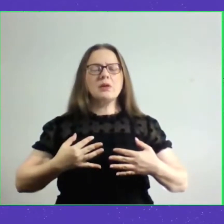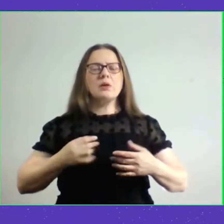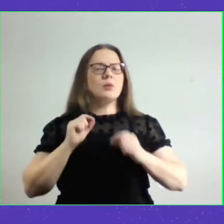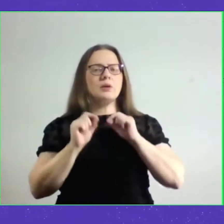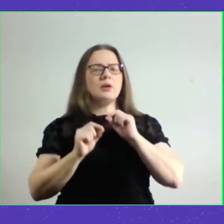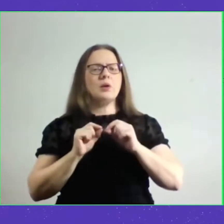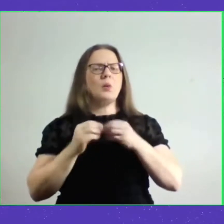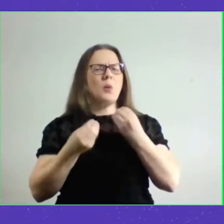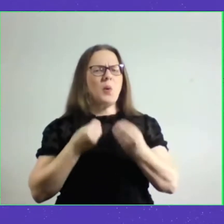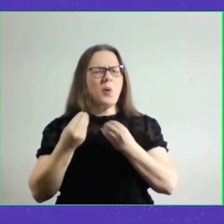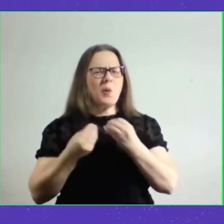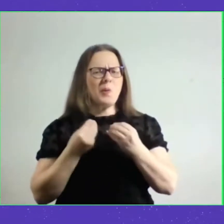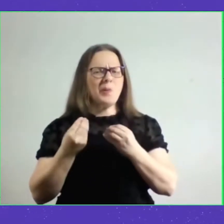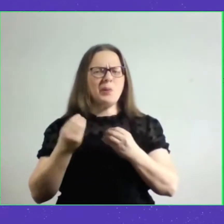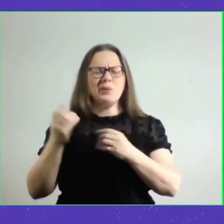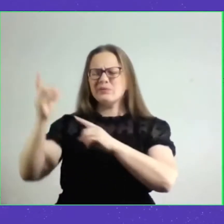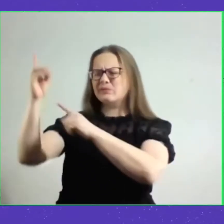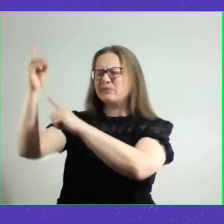não é fazer a vontade de Deus